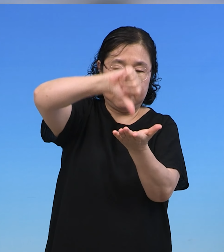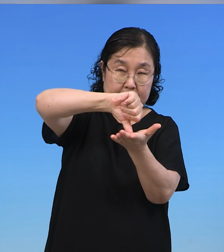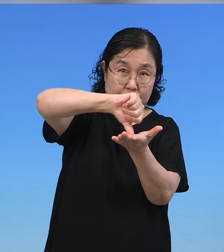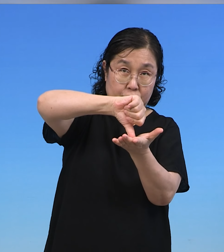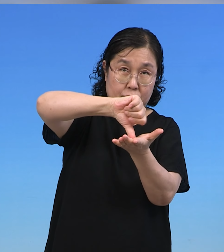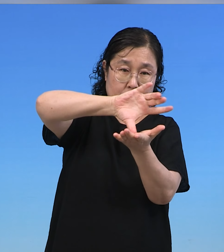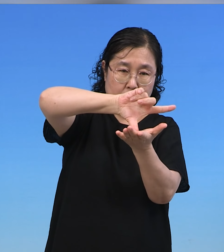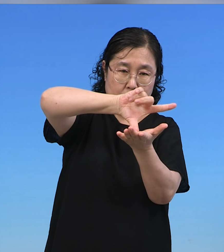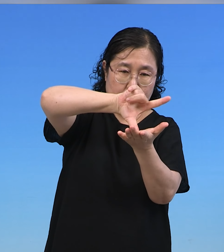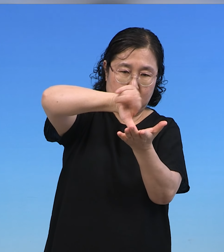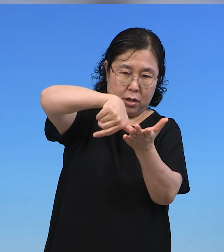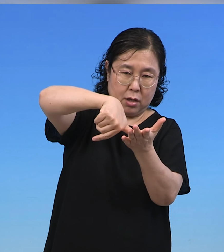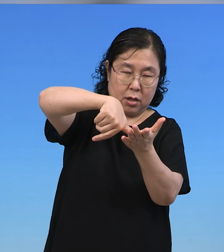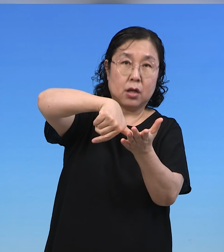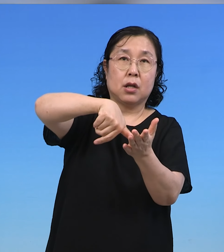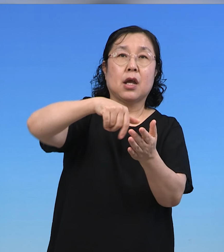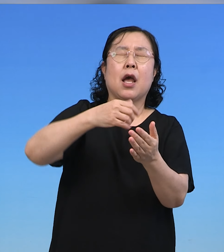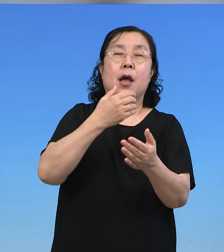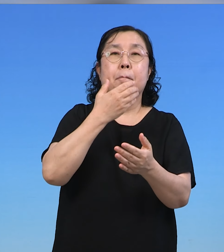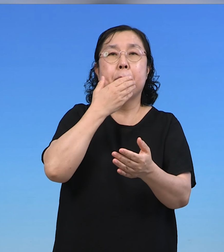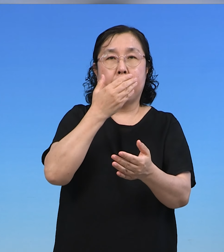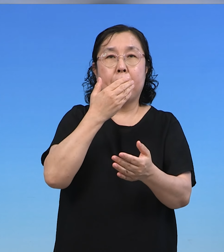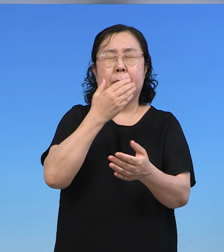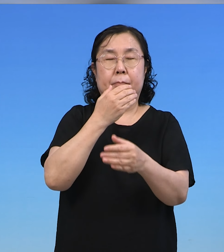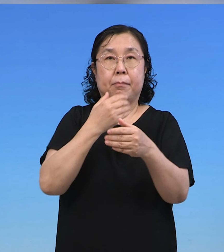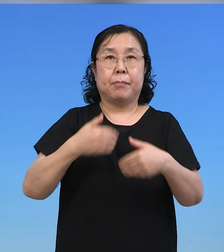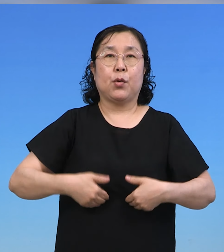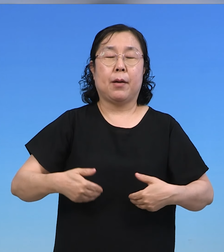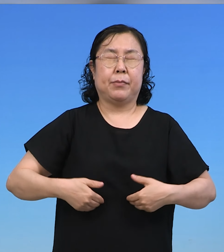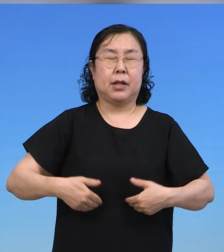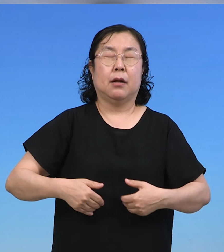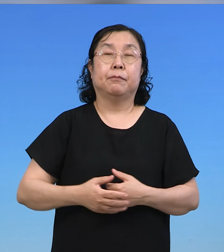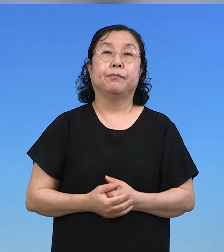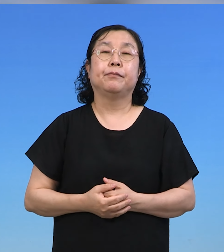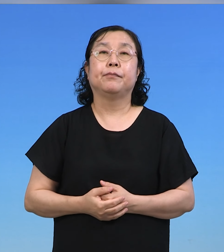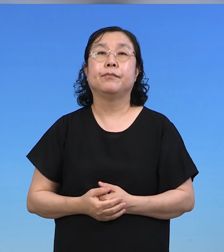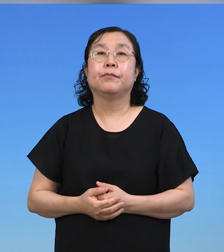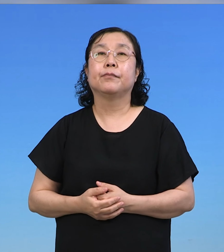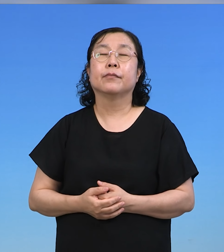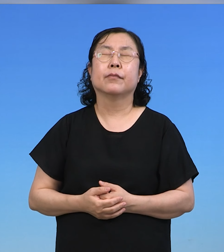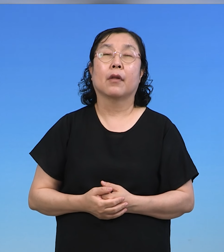급하다고 그리면은 이건 뭐 삐뚤빼뚤 뭐 엉망의 그림이 나오는 거 아닙니까?